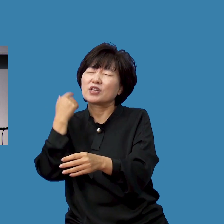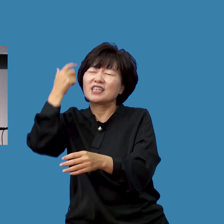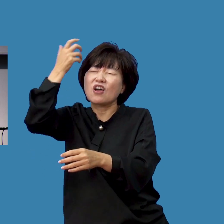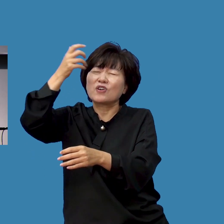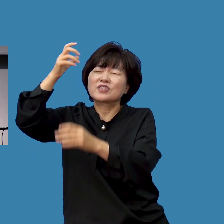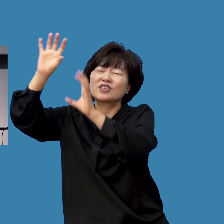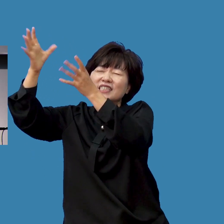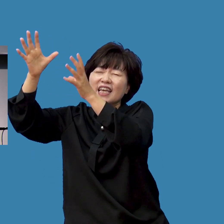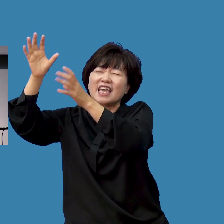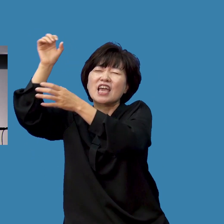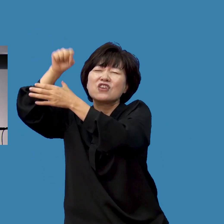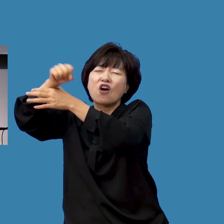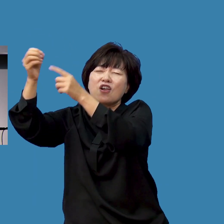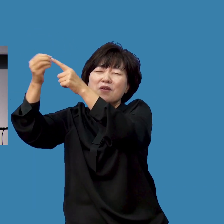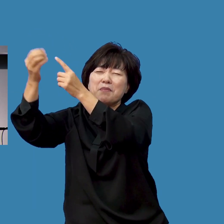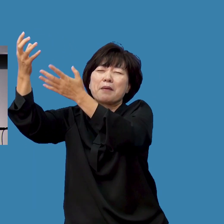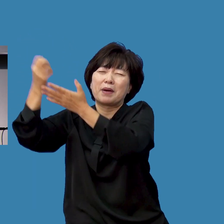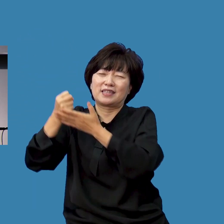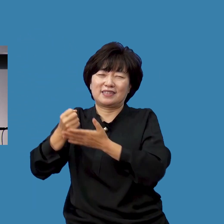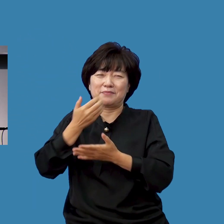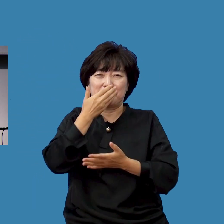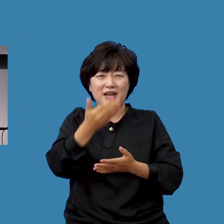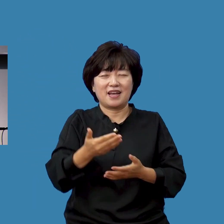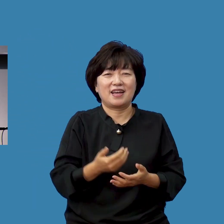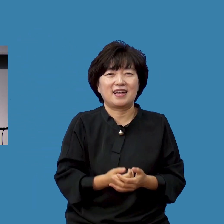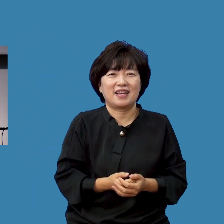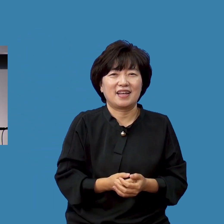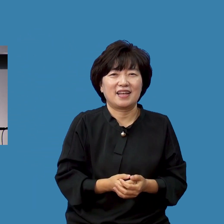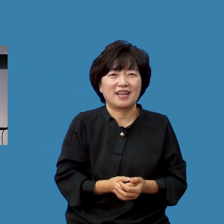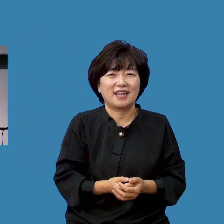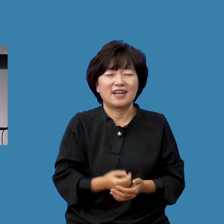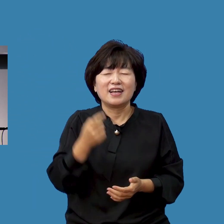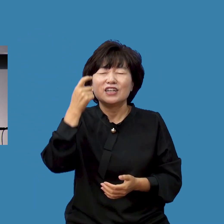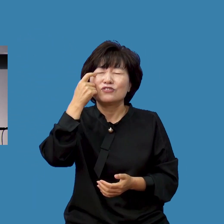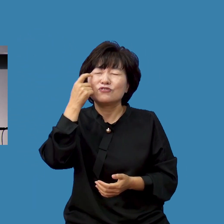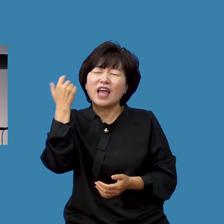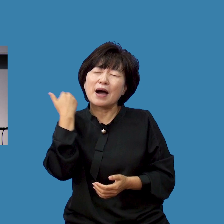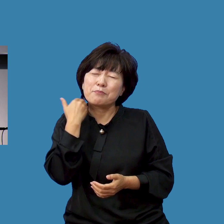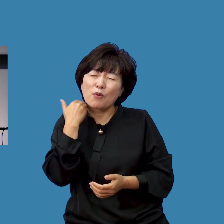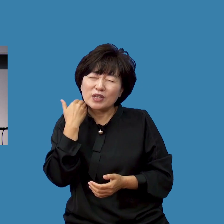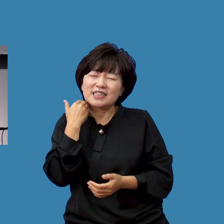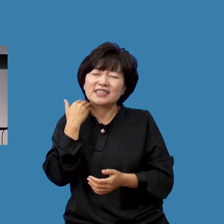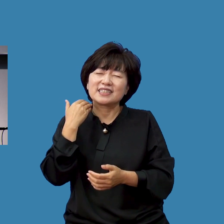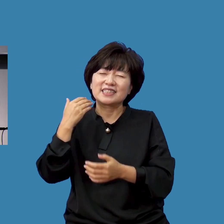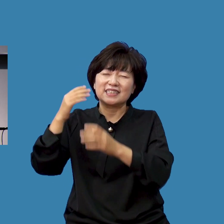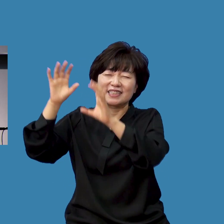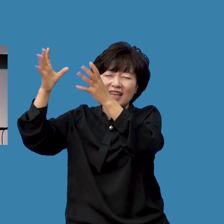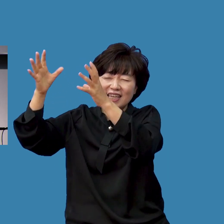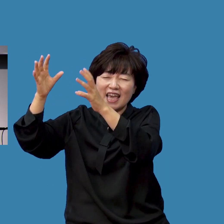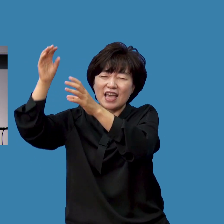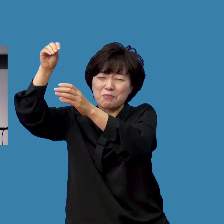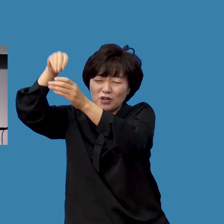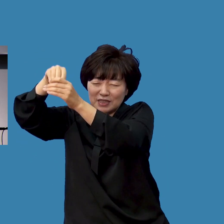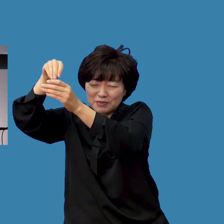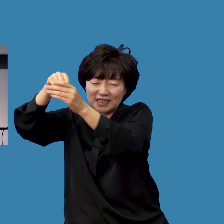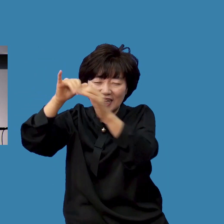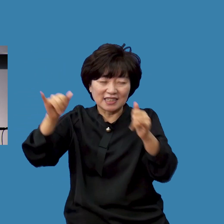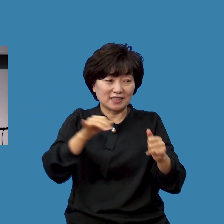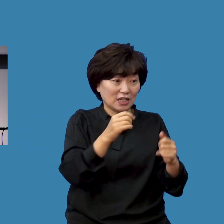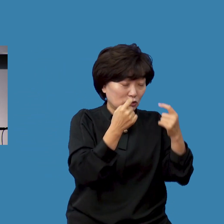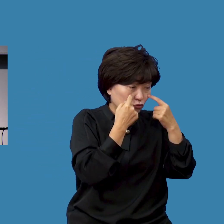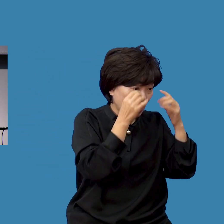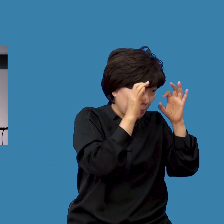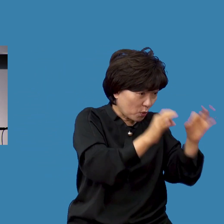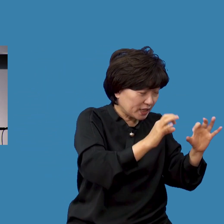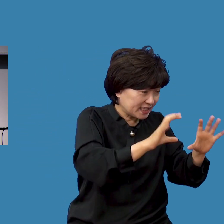거두게 될 거예요. 이것이 영적인 원리입니다. 보이는 세계의 어떤 것을 심은 사람은, 보이지 않는 세계의 어떤 것을 심은